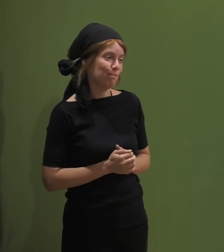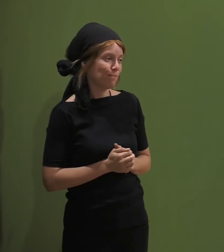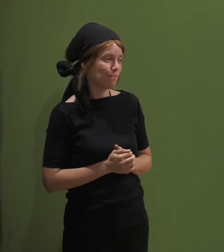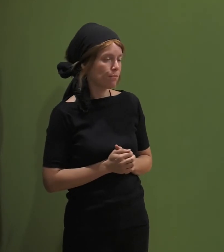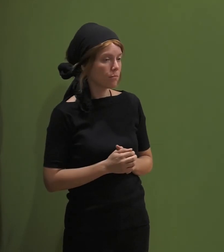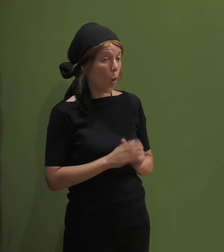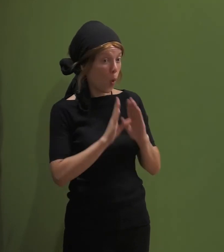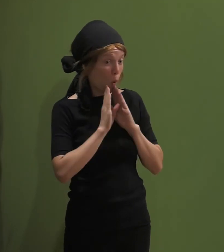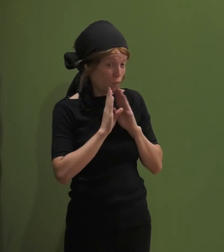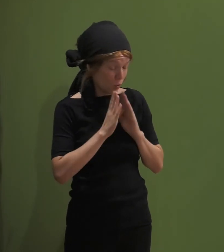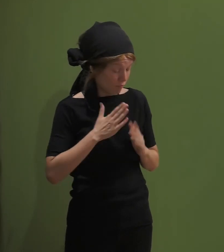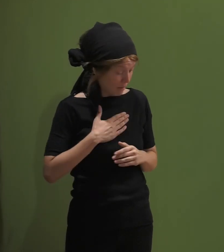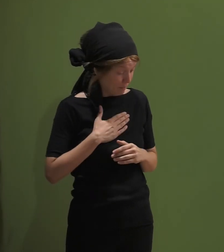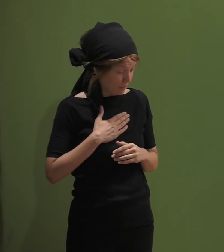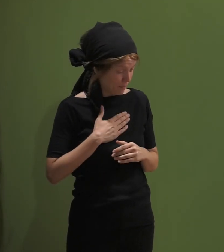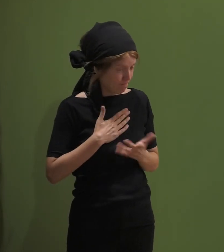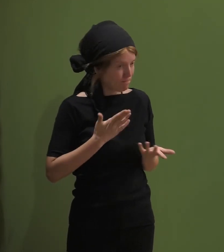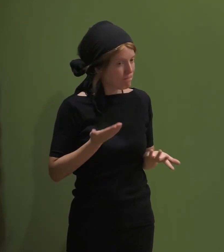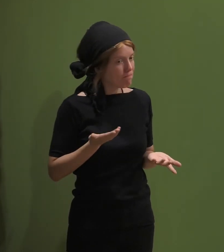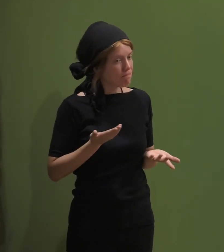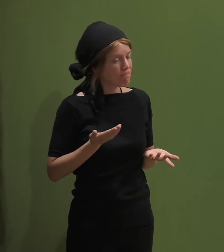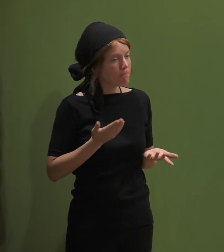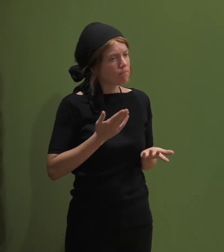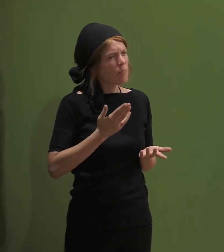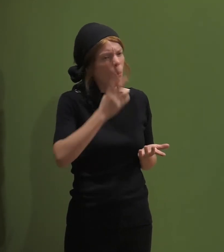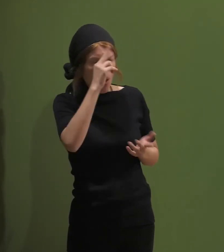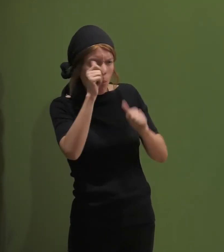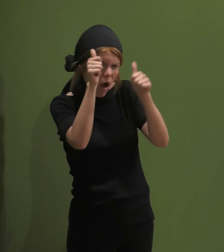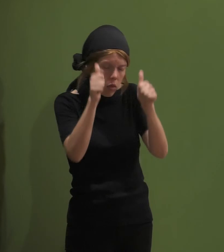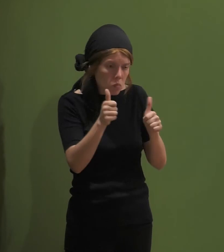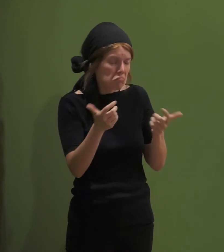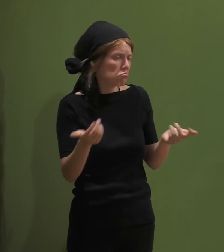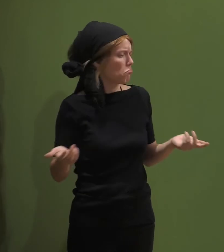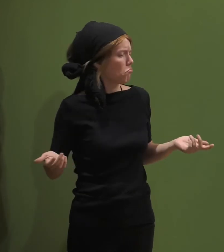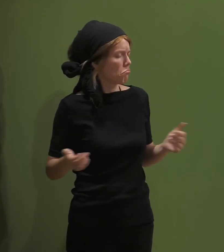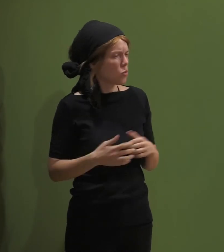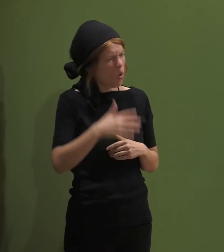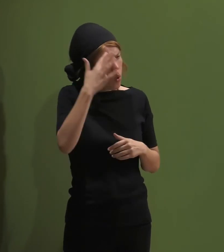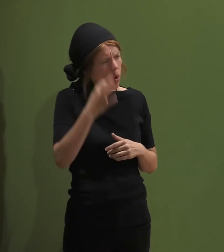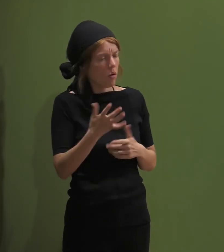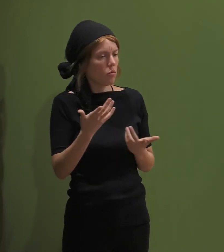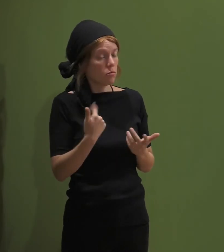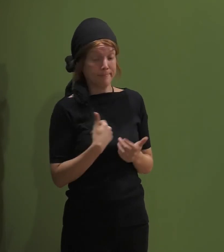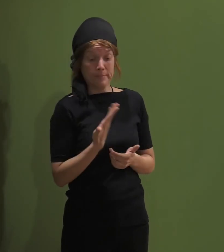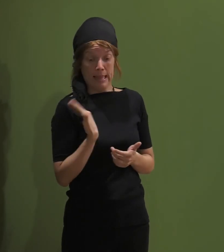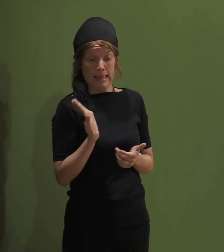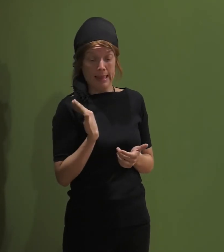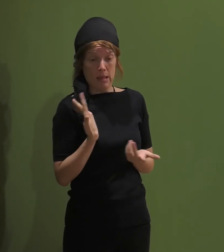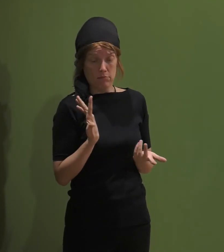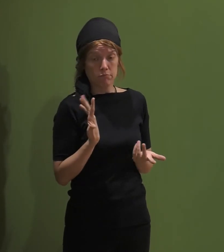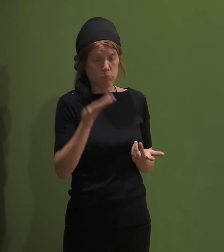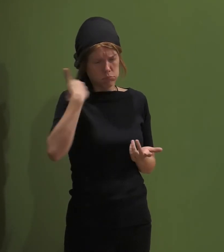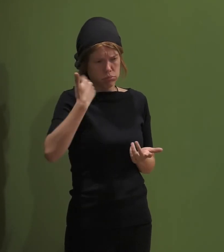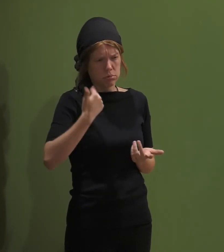Os confieso que a mí no me preocupan en exceso las titulaciones. Creo, además, y es una reflexión que he hecho hace ya